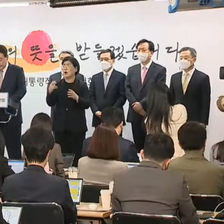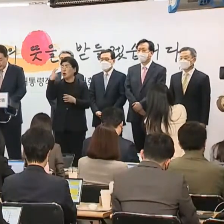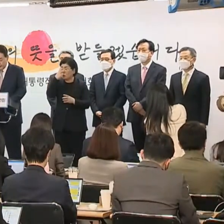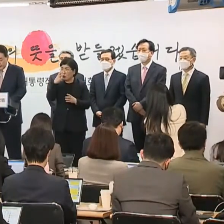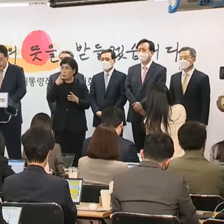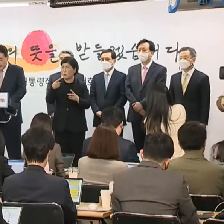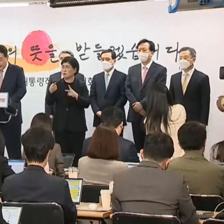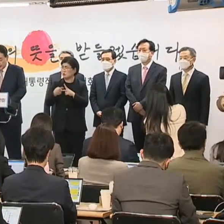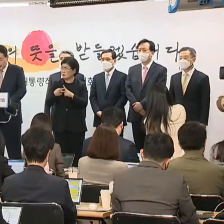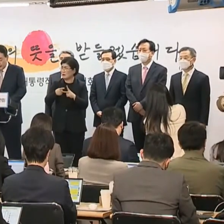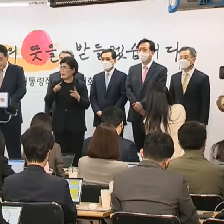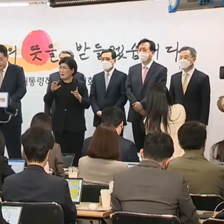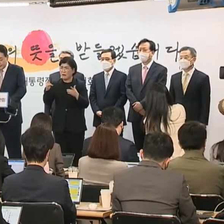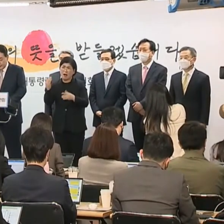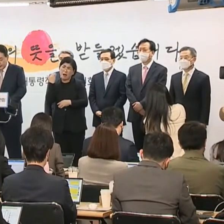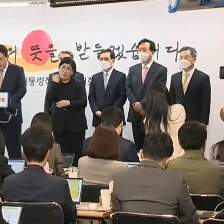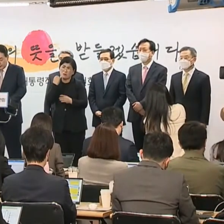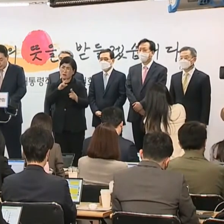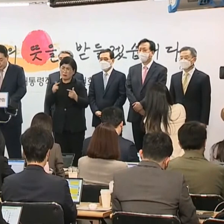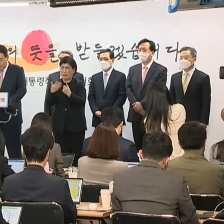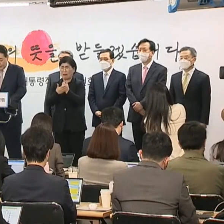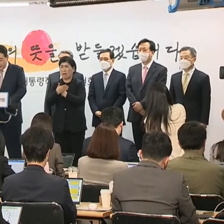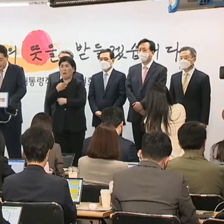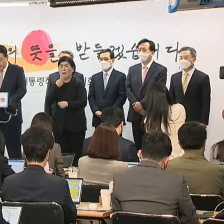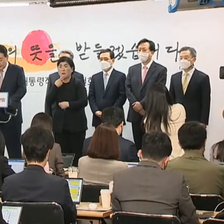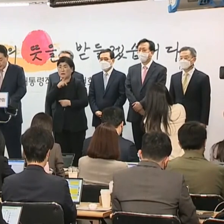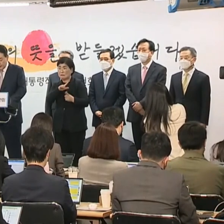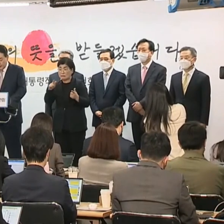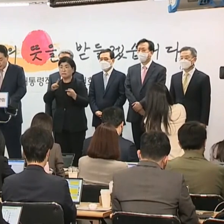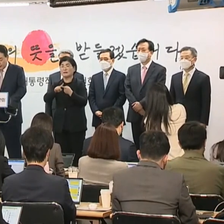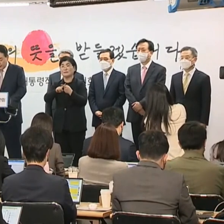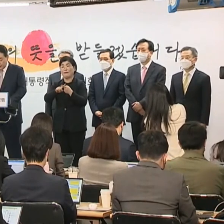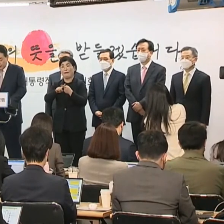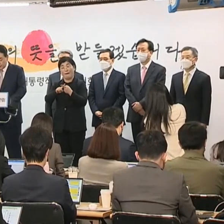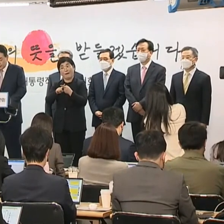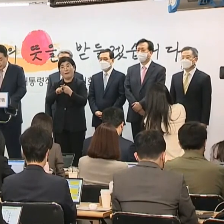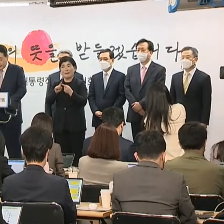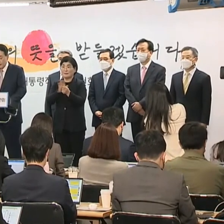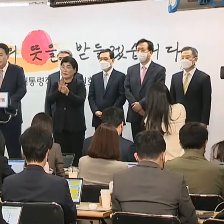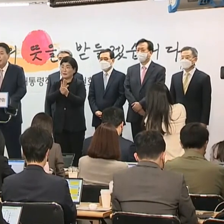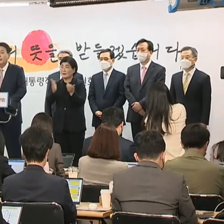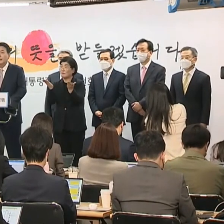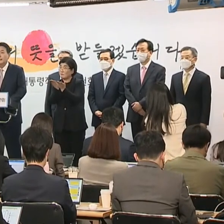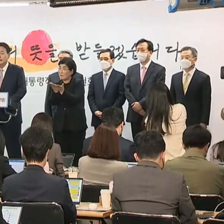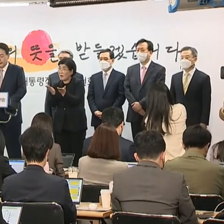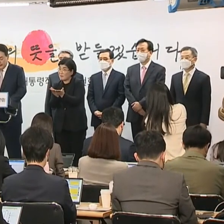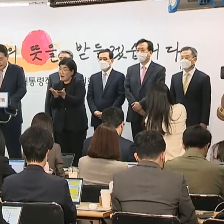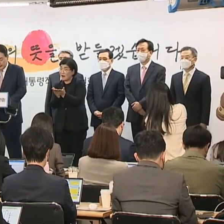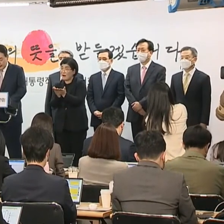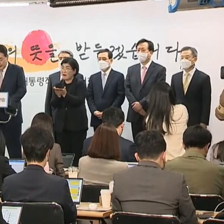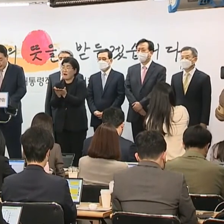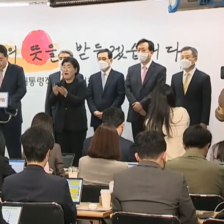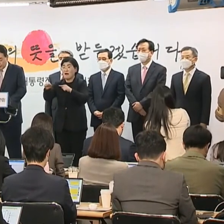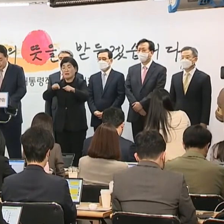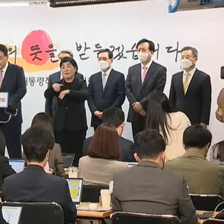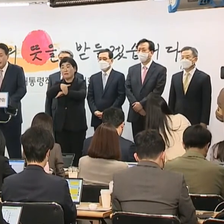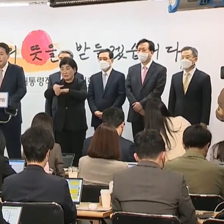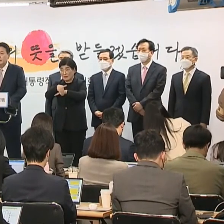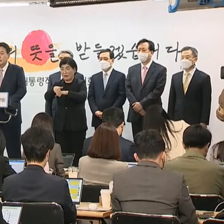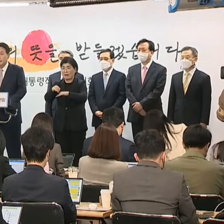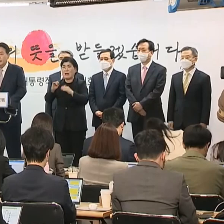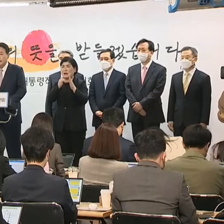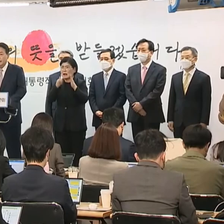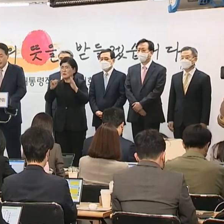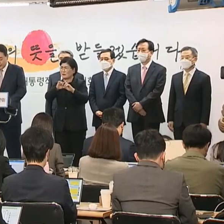등 사각지대 없는 수요 맞춤형 육아 지원 정책을 포함한 가족